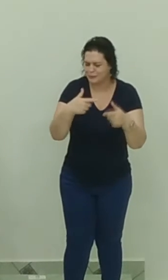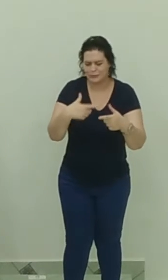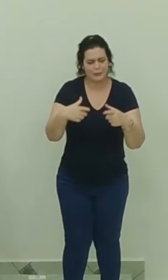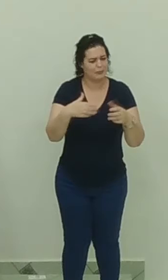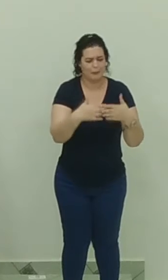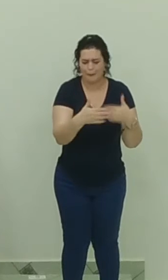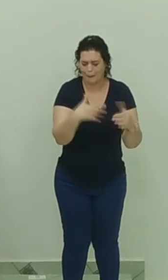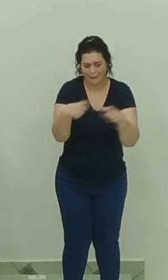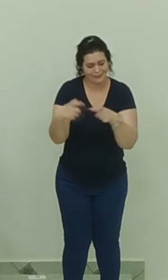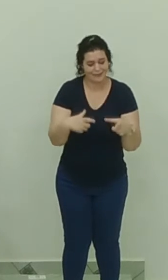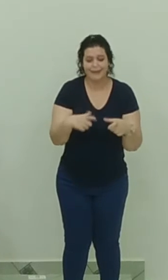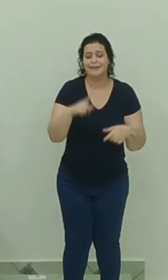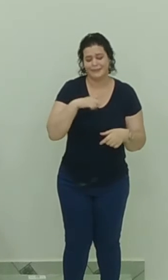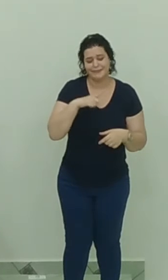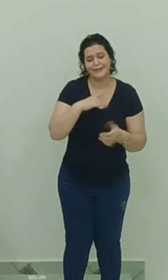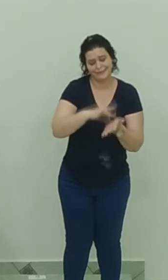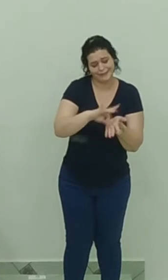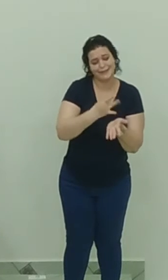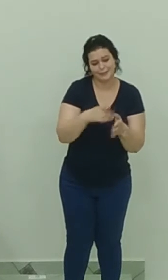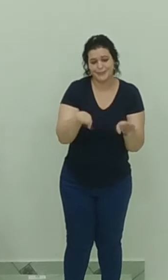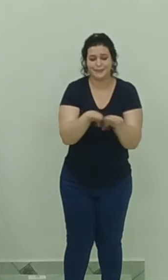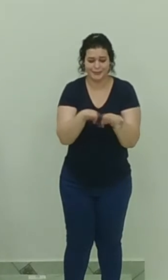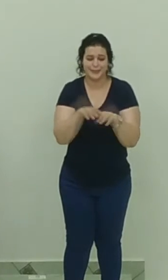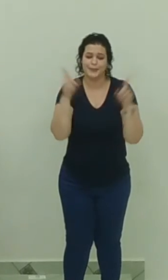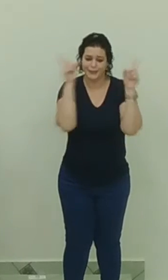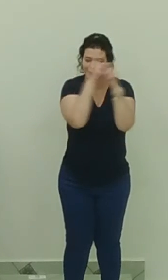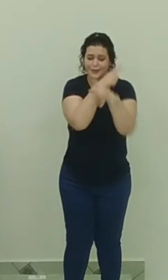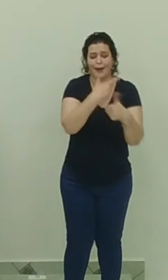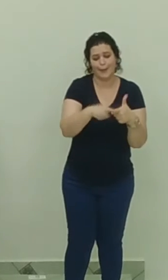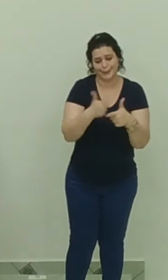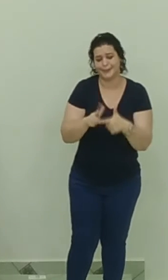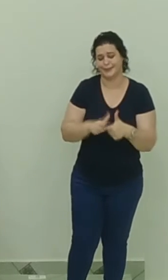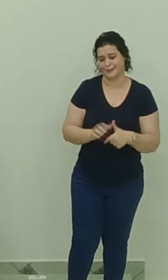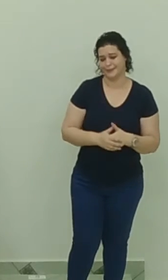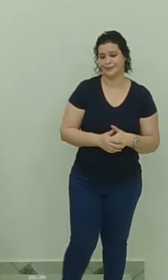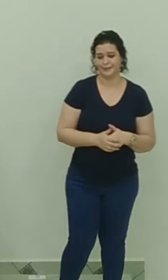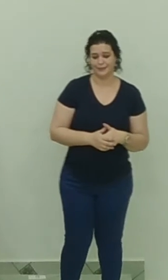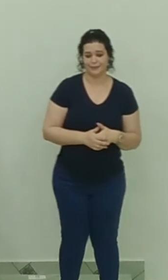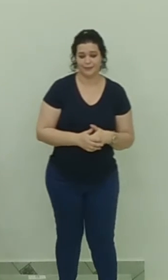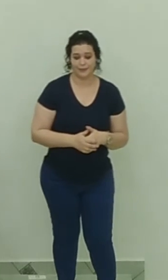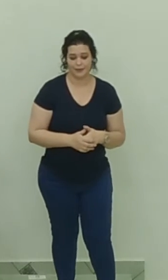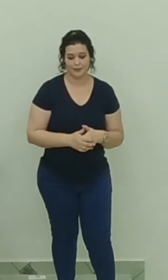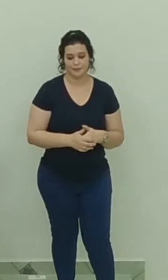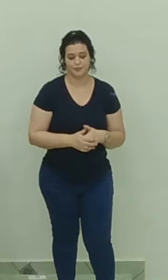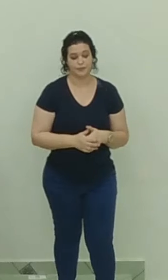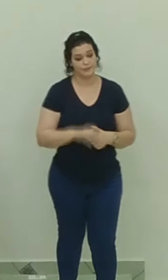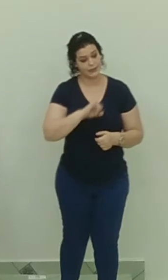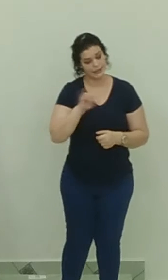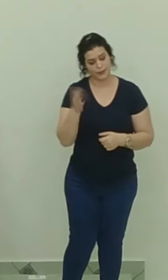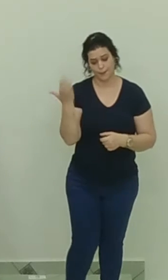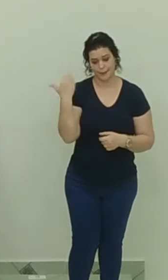esperando. Se Israel havia fugido de Faraó, agora vai encontrar os